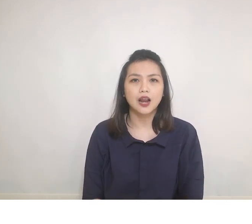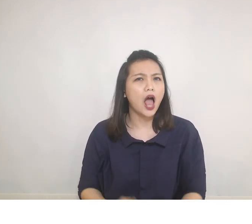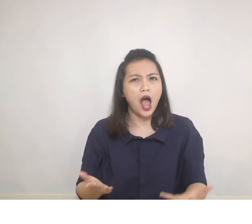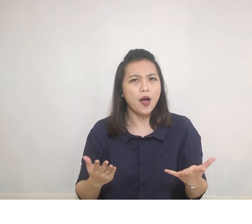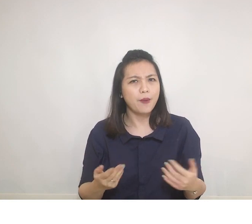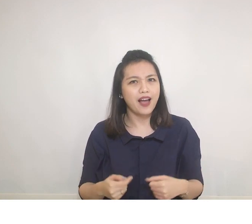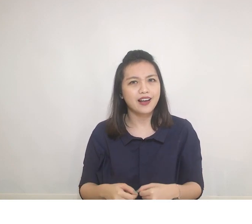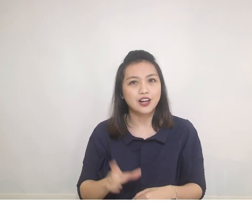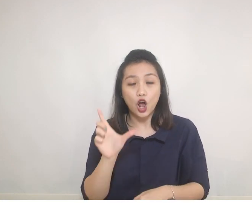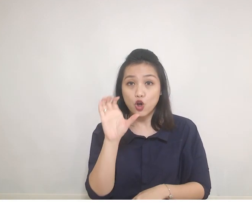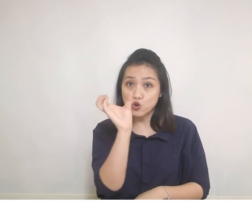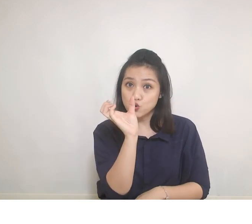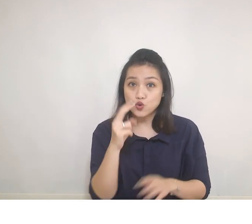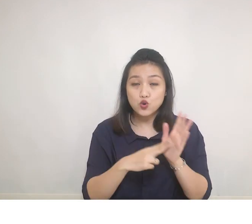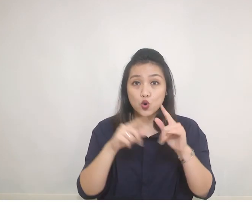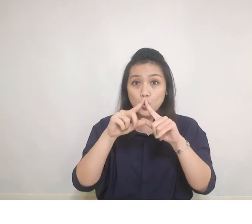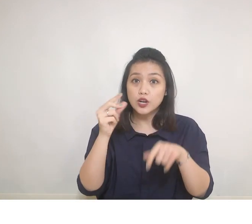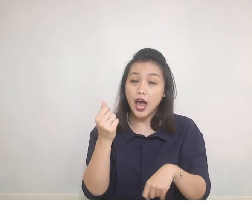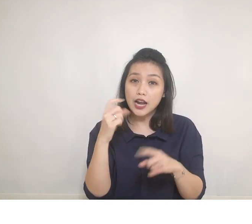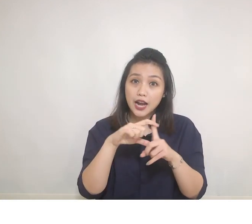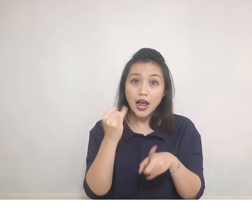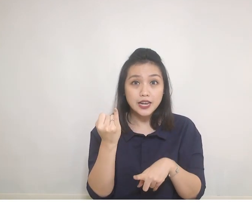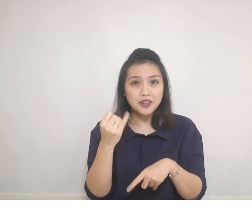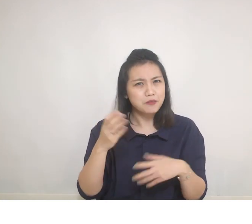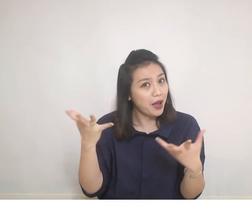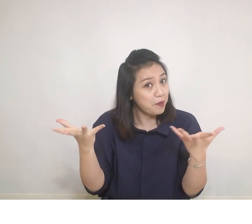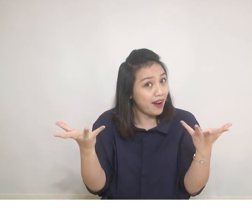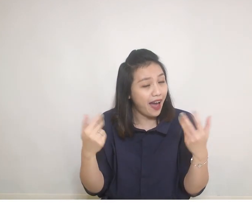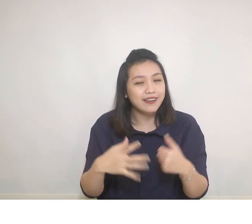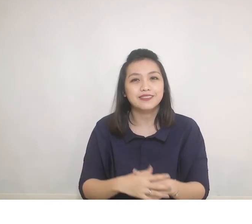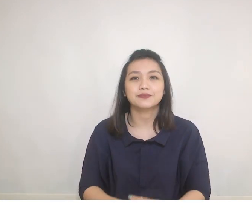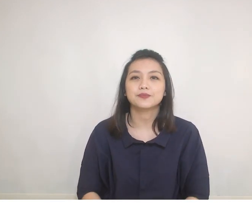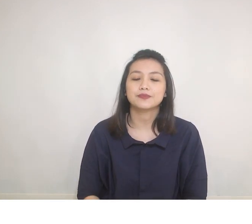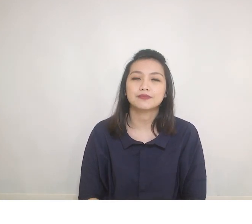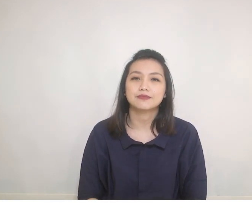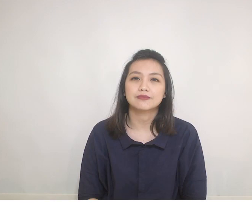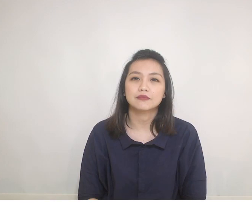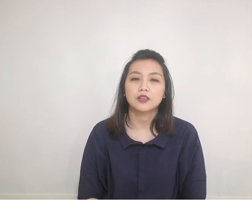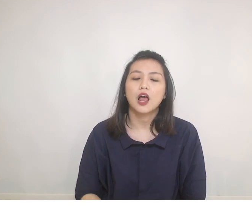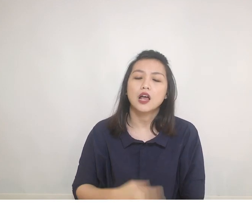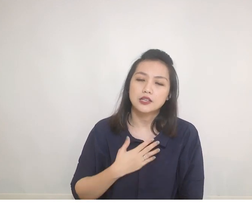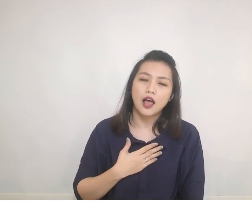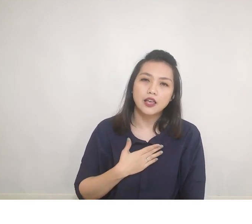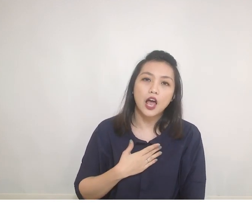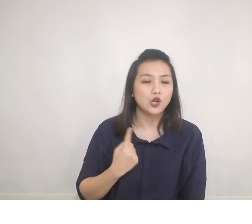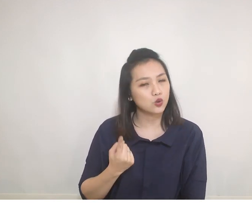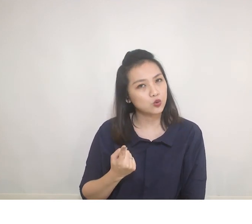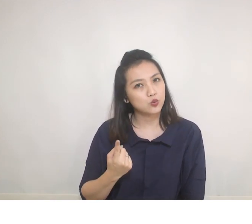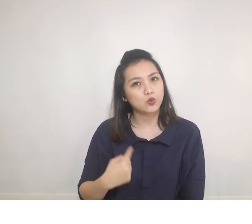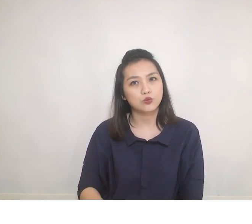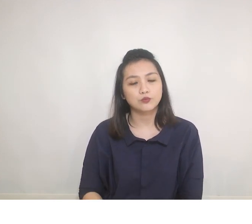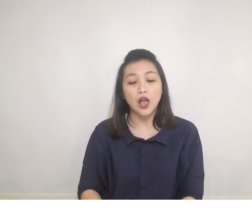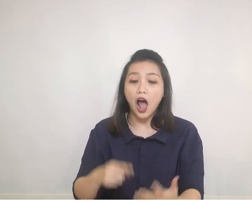Mungkin dari Lunardi dulu? Iya, jadi dari saya sendiri kok,